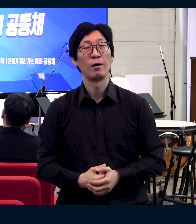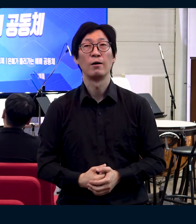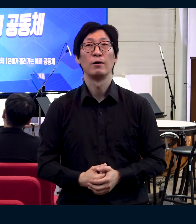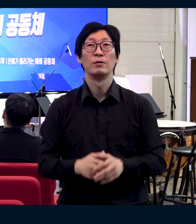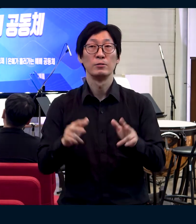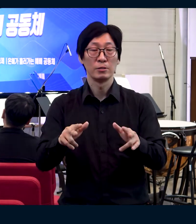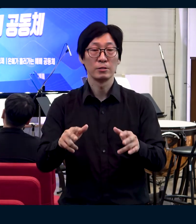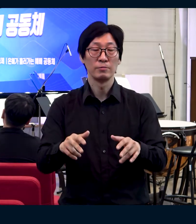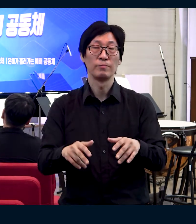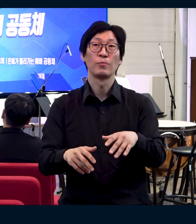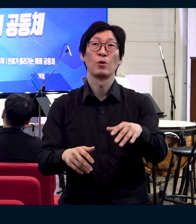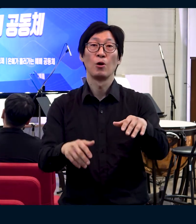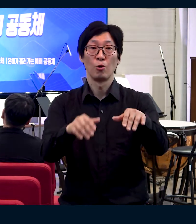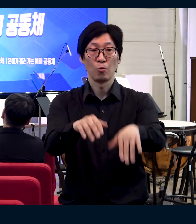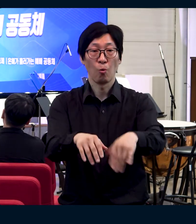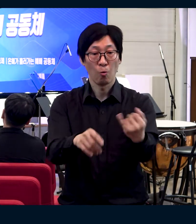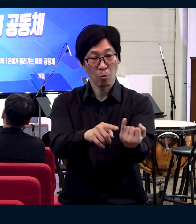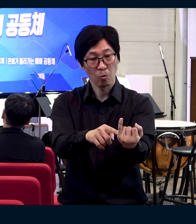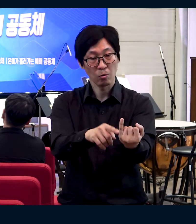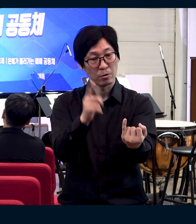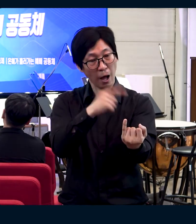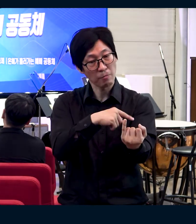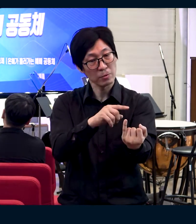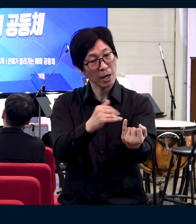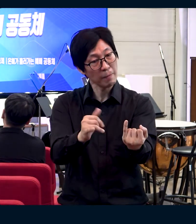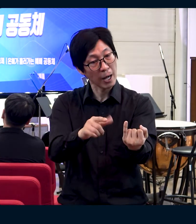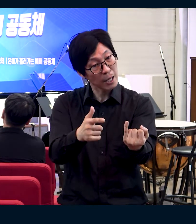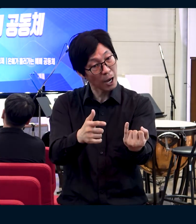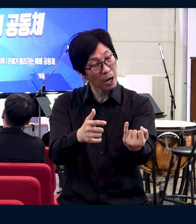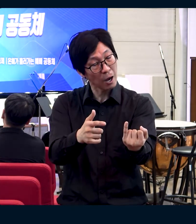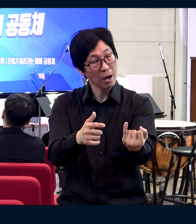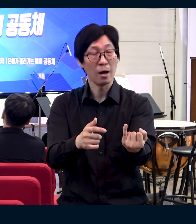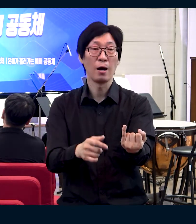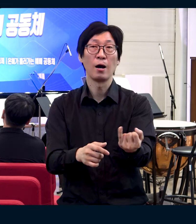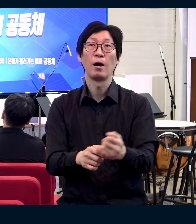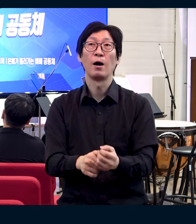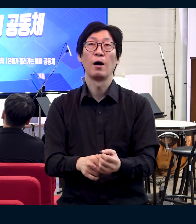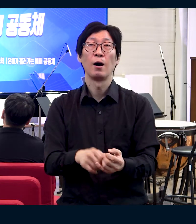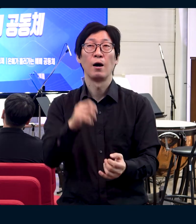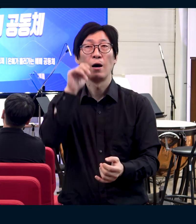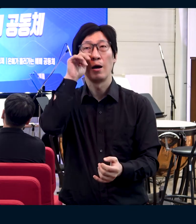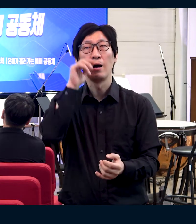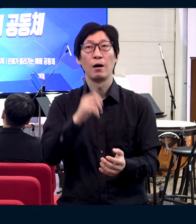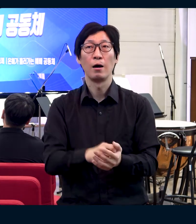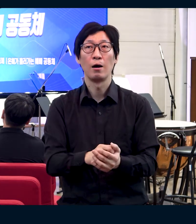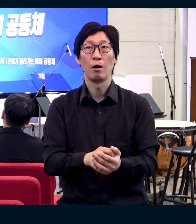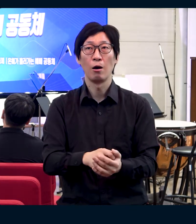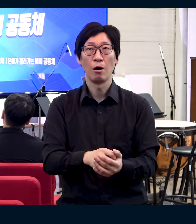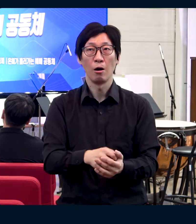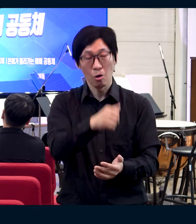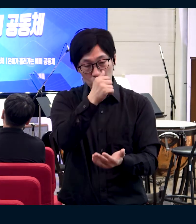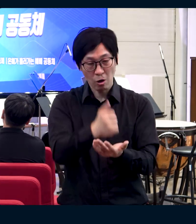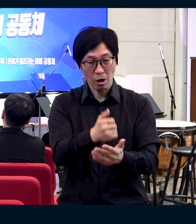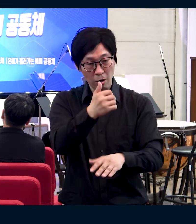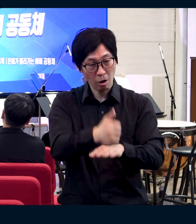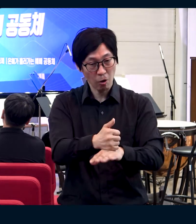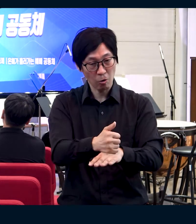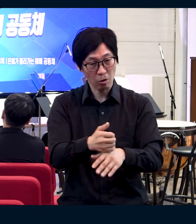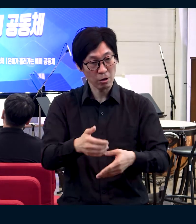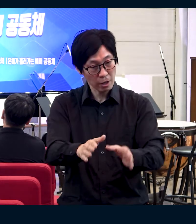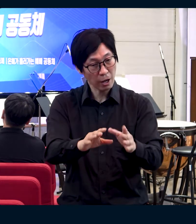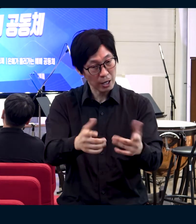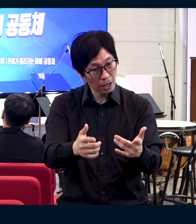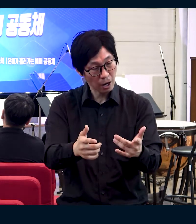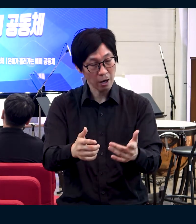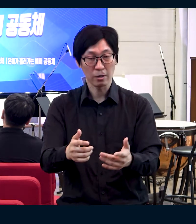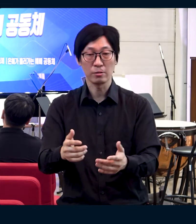거예요. 아니, 하갈 걔는 나쁜 쪽인데, 걔는 거기는 죄의 결과로 그렇게 된 건데 하나님